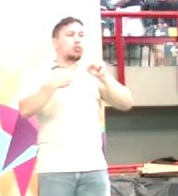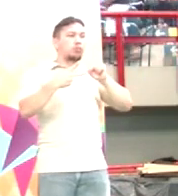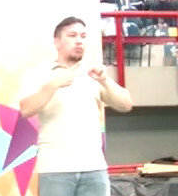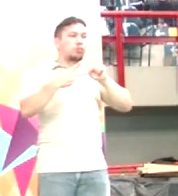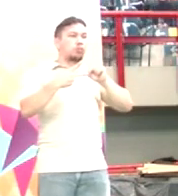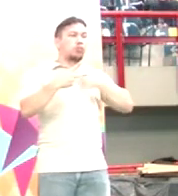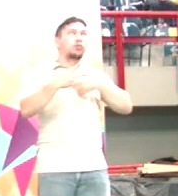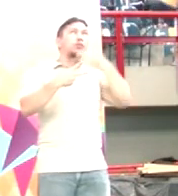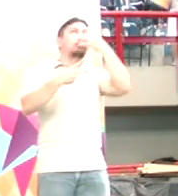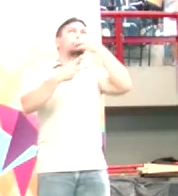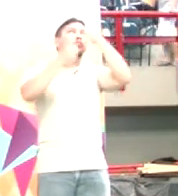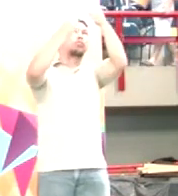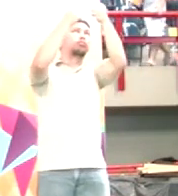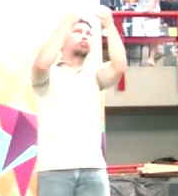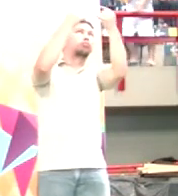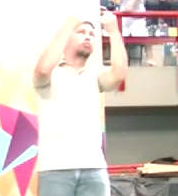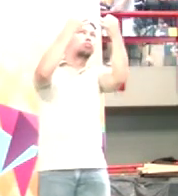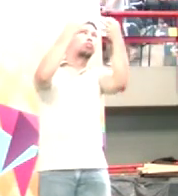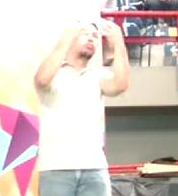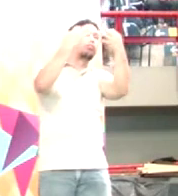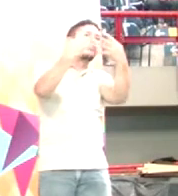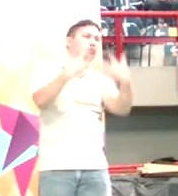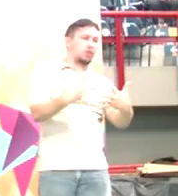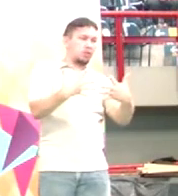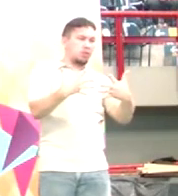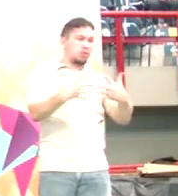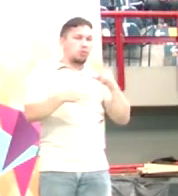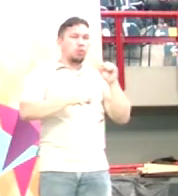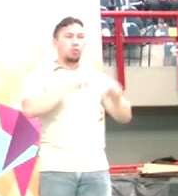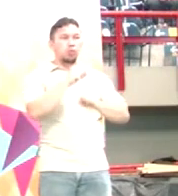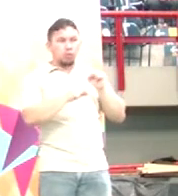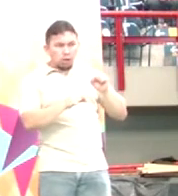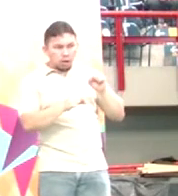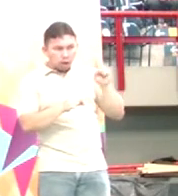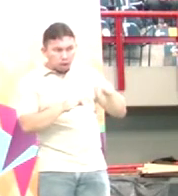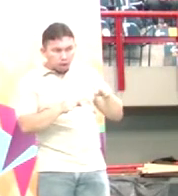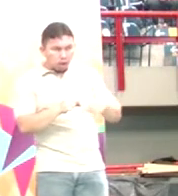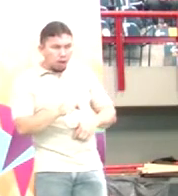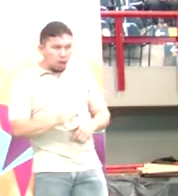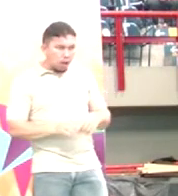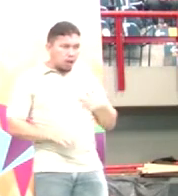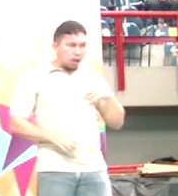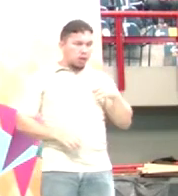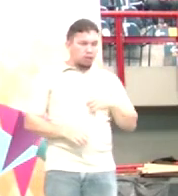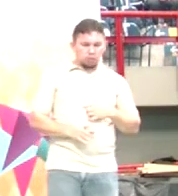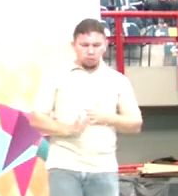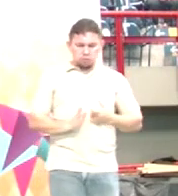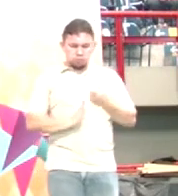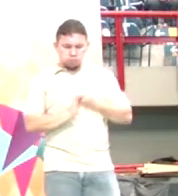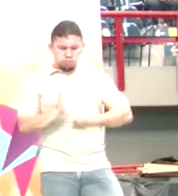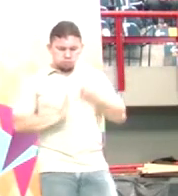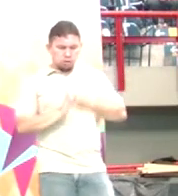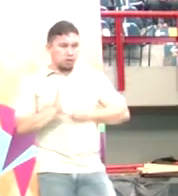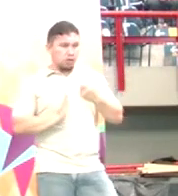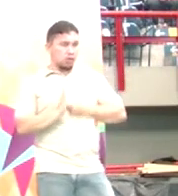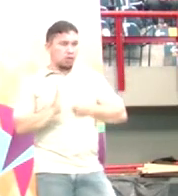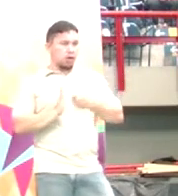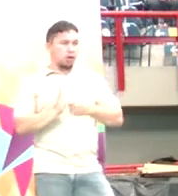vai argumentar. Argumentar não é você passar a redação inteira